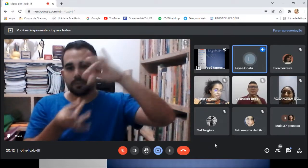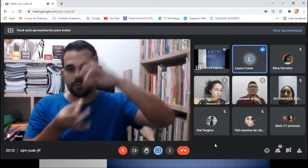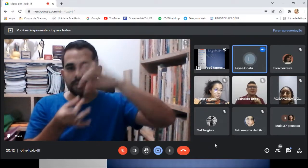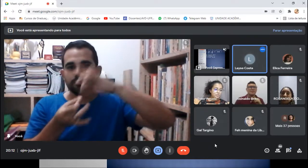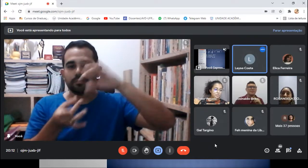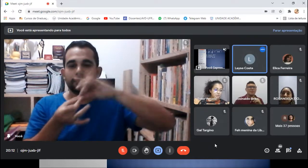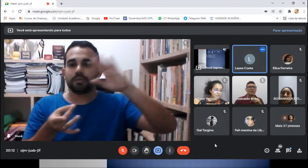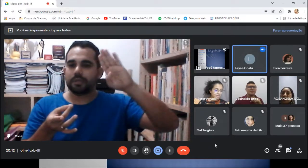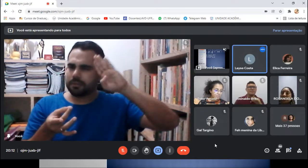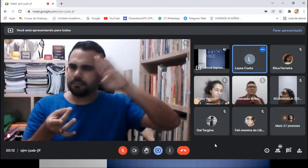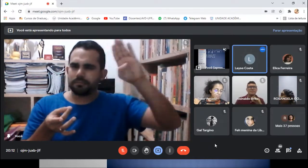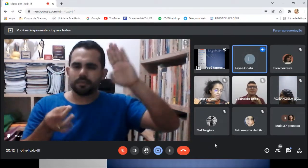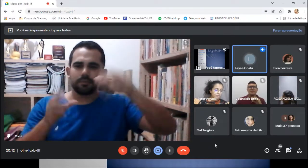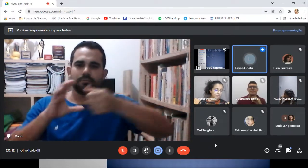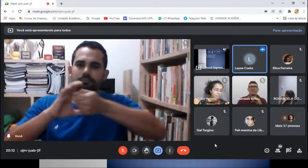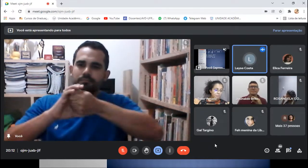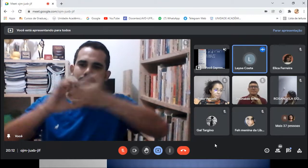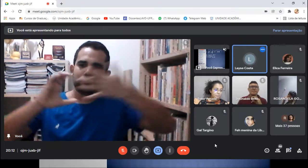Então, aí a